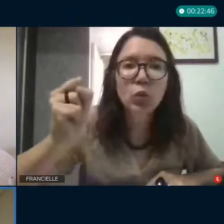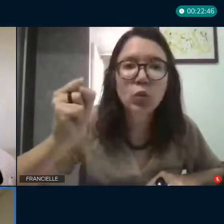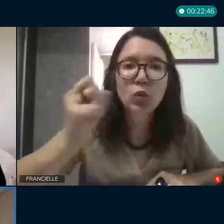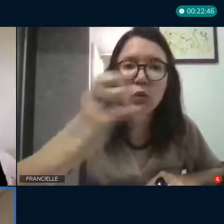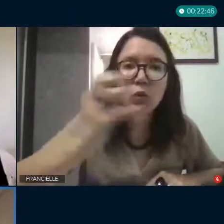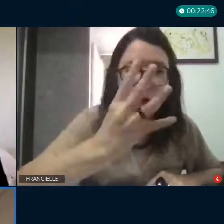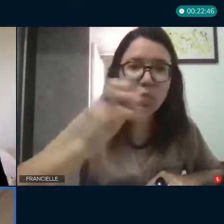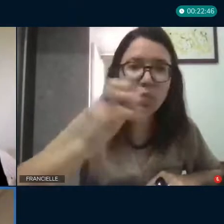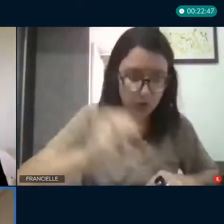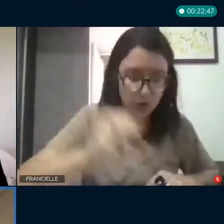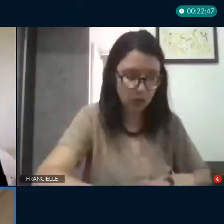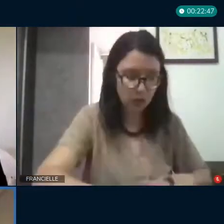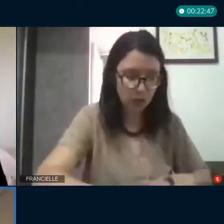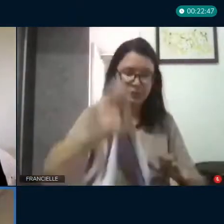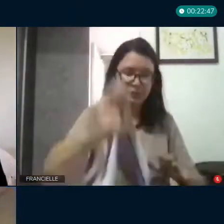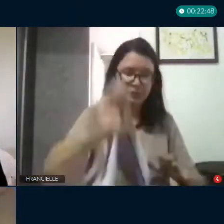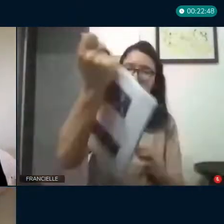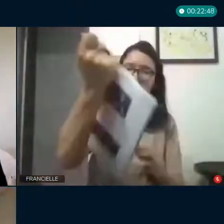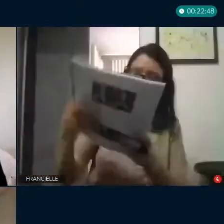na página 48,